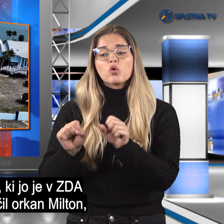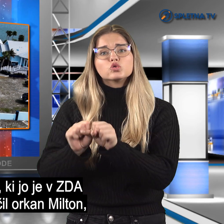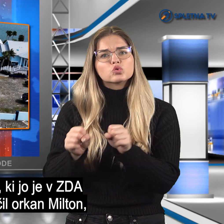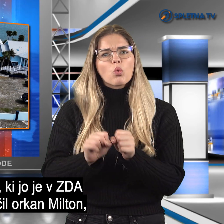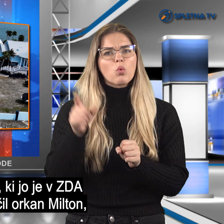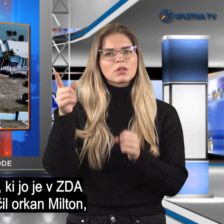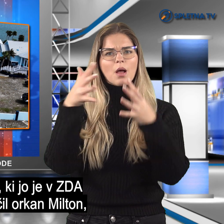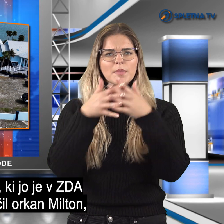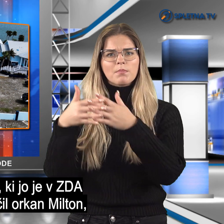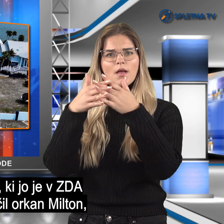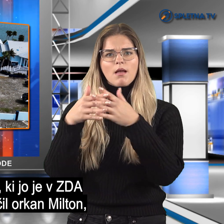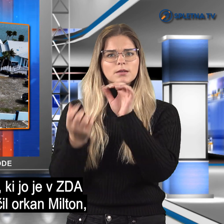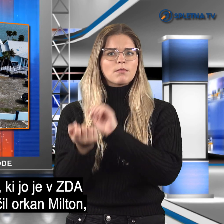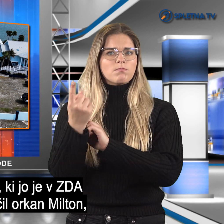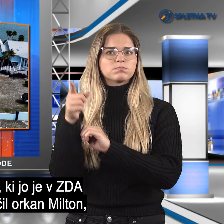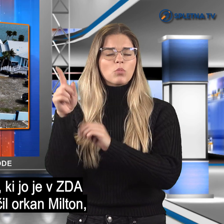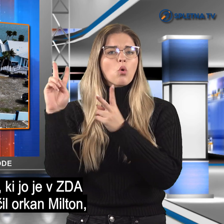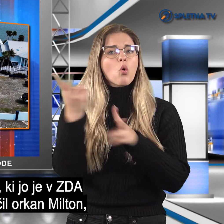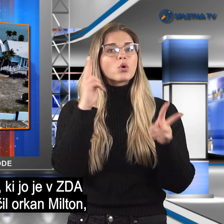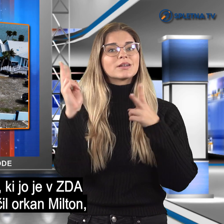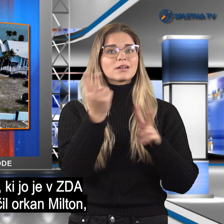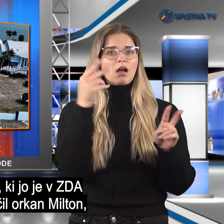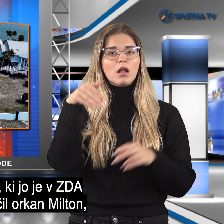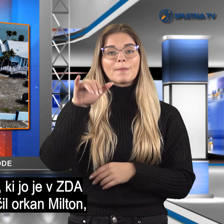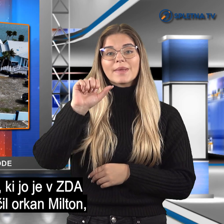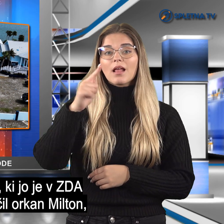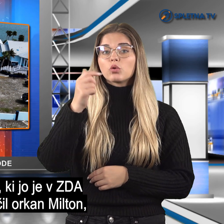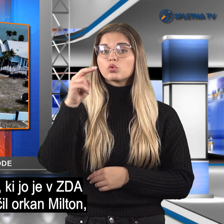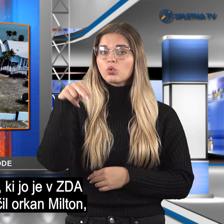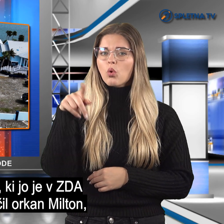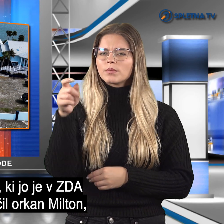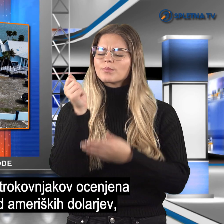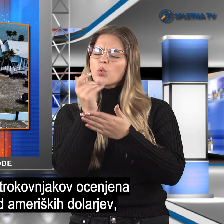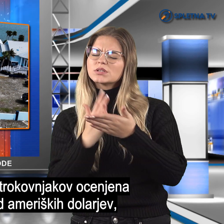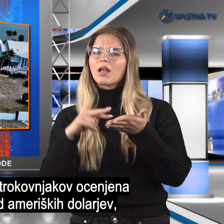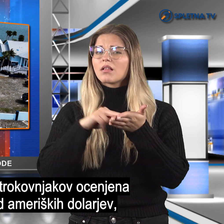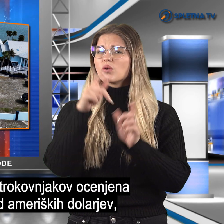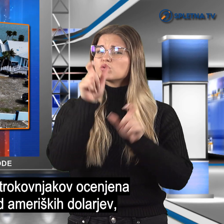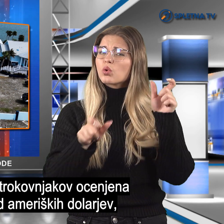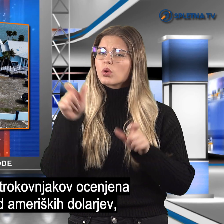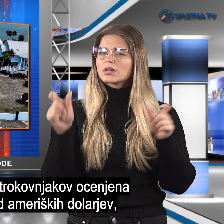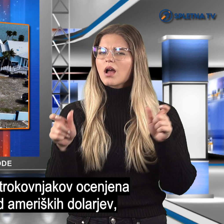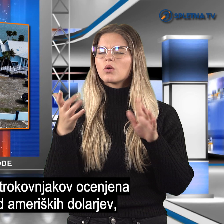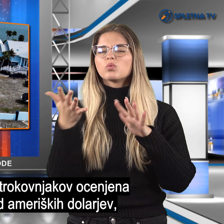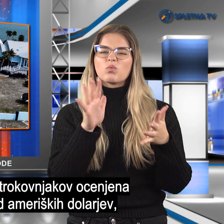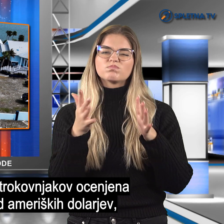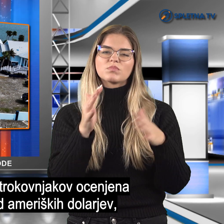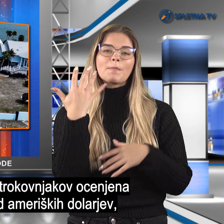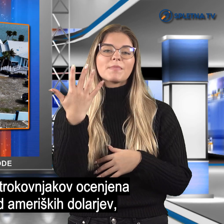Škoda, ki je v ZDA povzročil orkan Milton, je po ocenah strokovnjakov ocenjena na 50 milijard ameriških dolarjev,